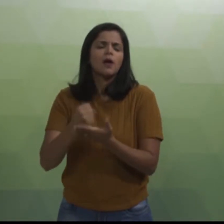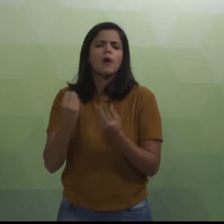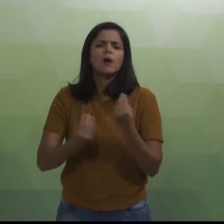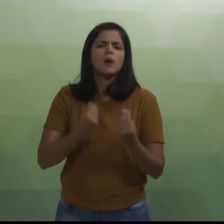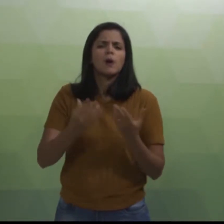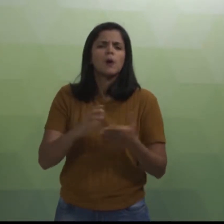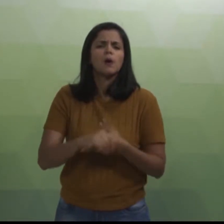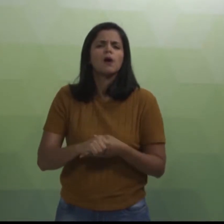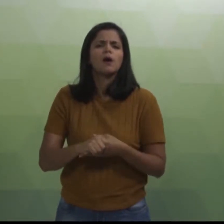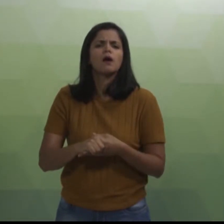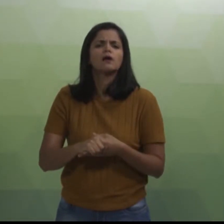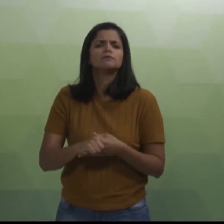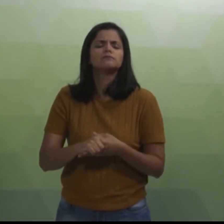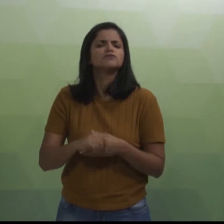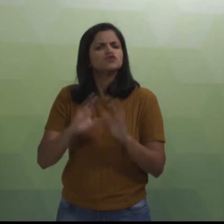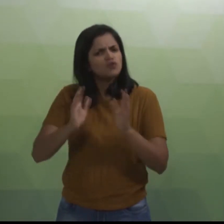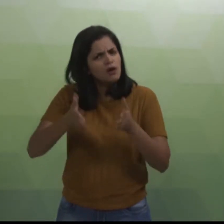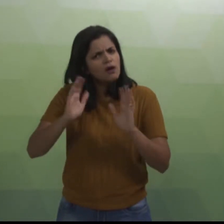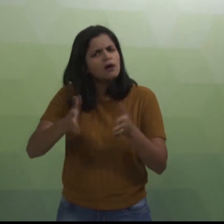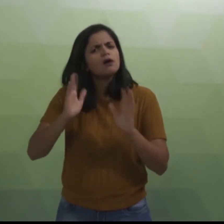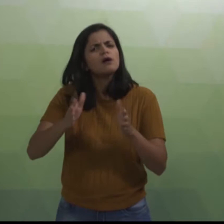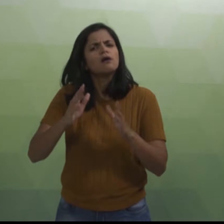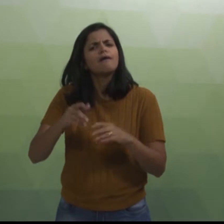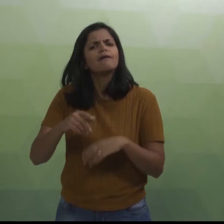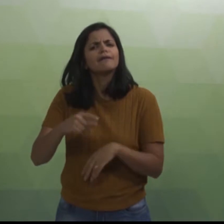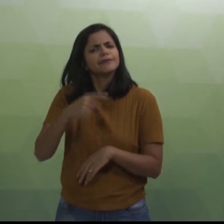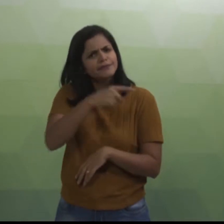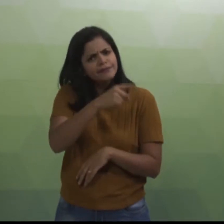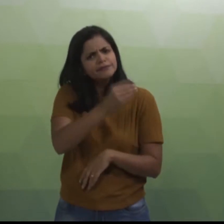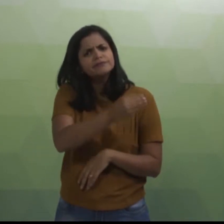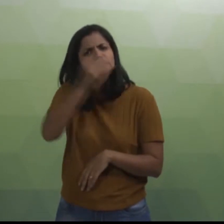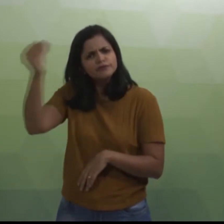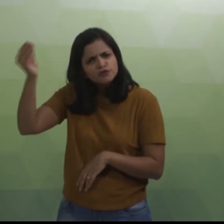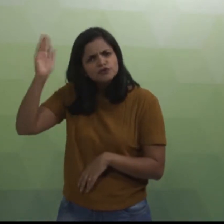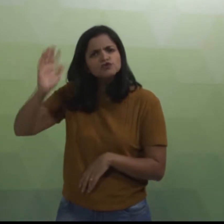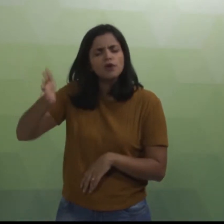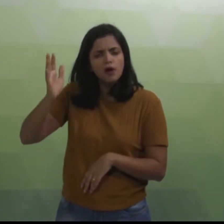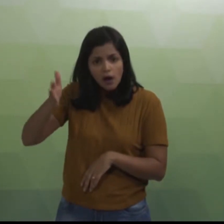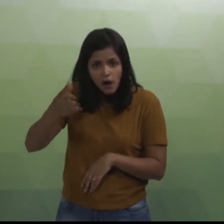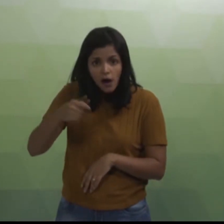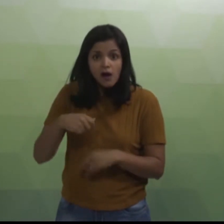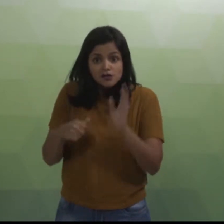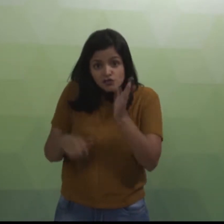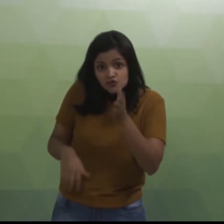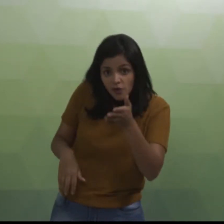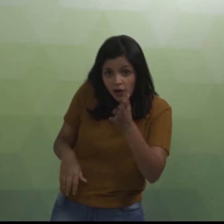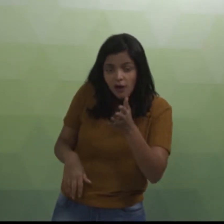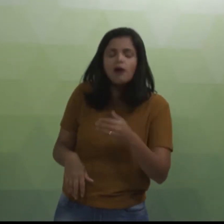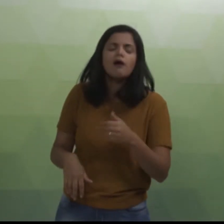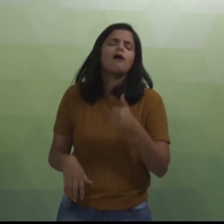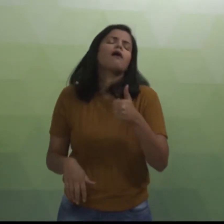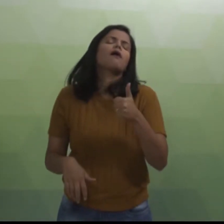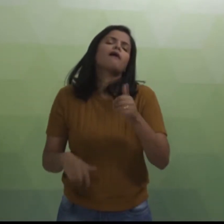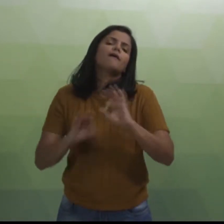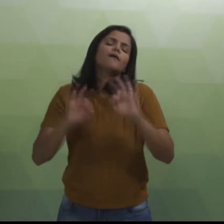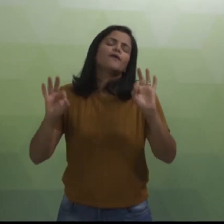exemplo, faltou um documento, tenho que ir ao cartório. Já entreguei o documento. Ah, já